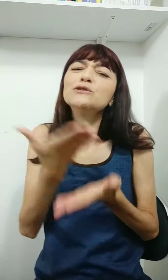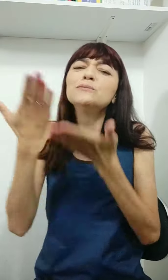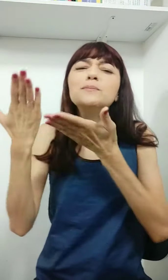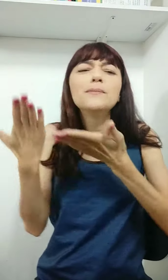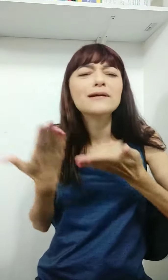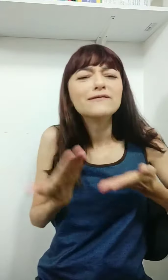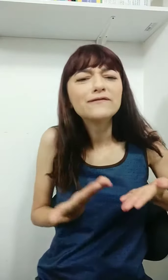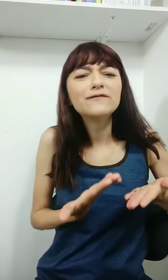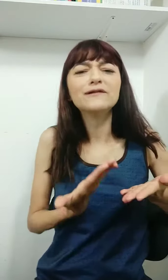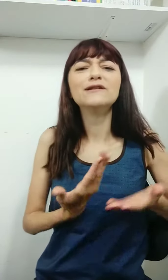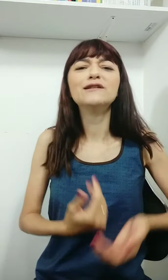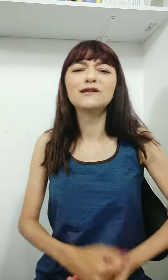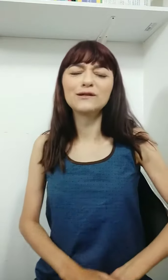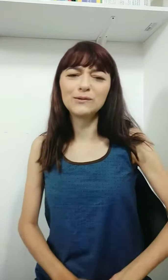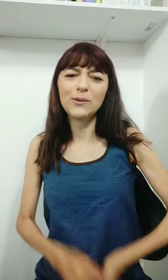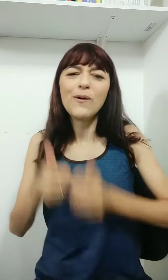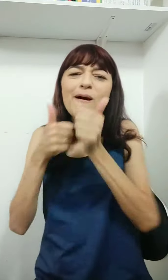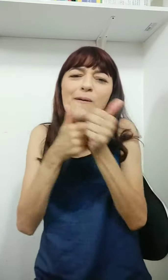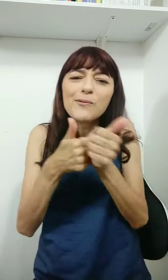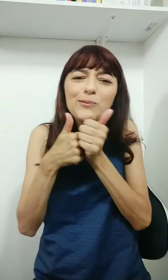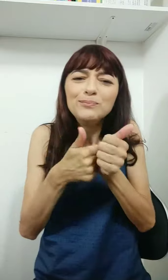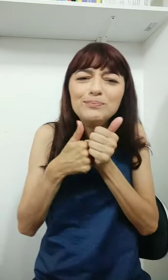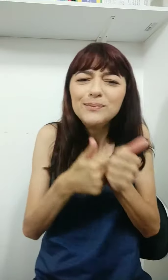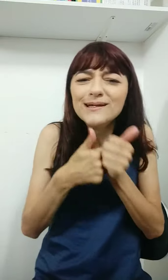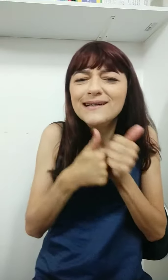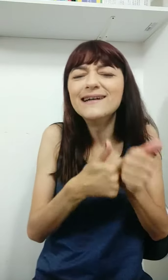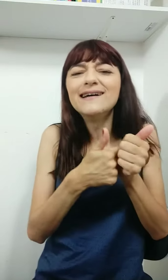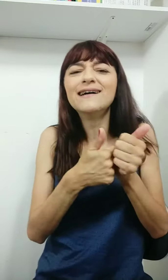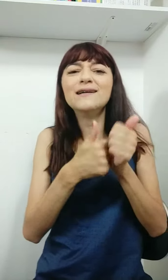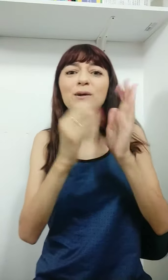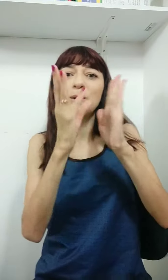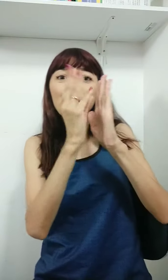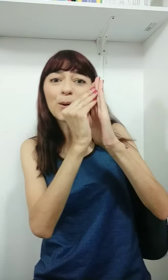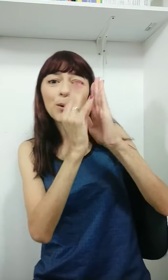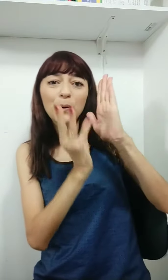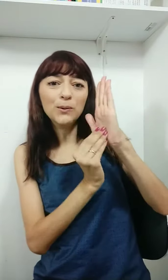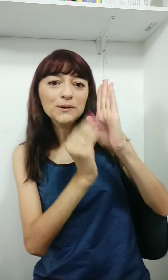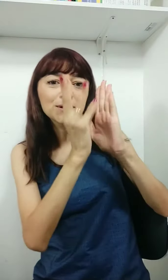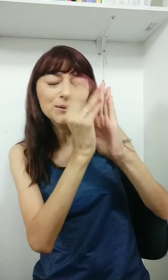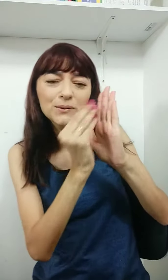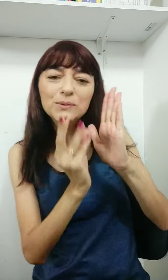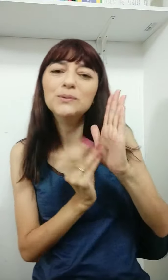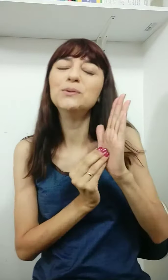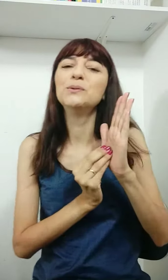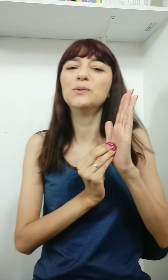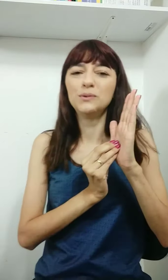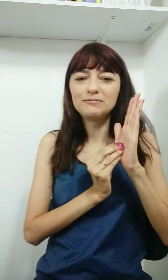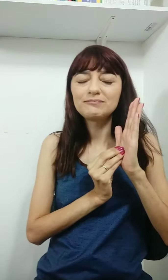Então, assim, todo mundo aí que está assistindo hoje pela primeira vez, sejam todos muito bem-vindos, tá bom?